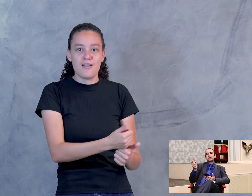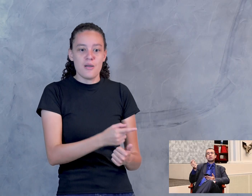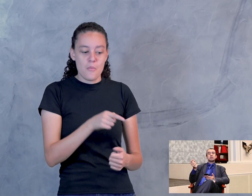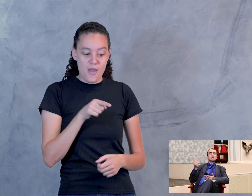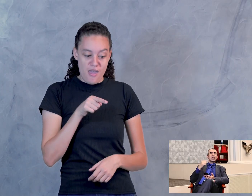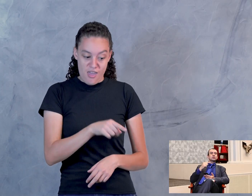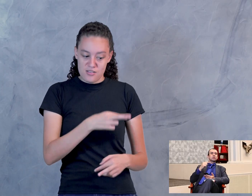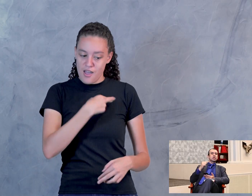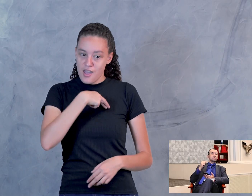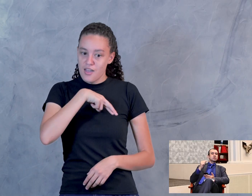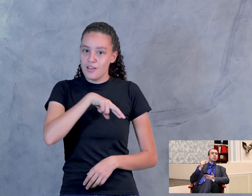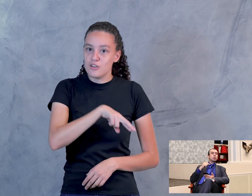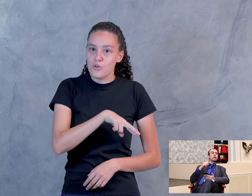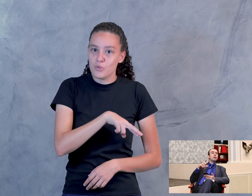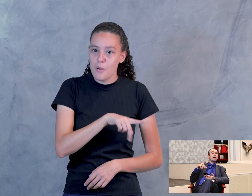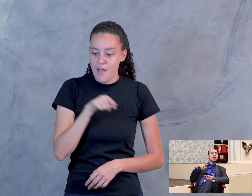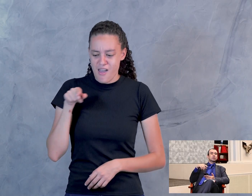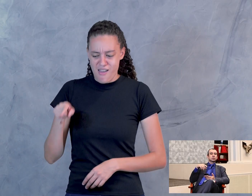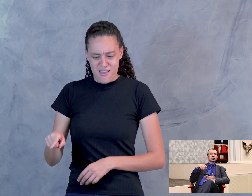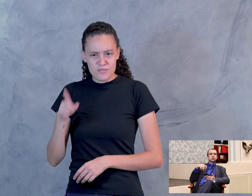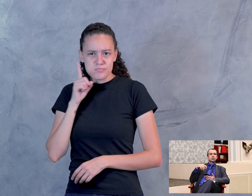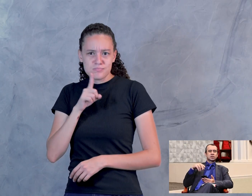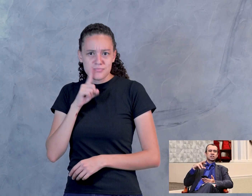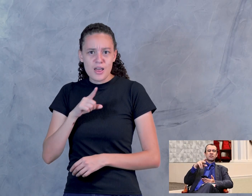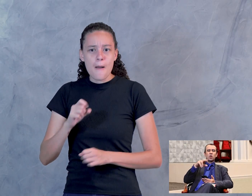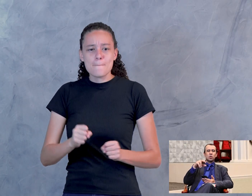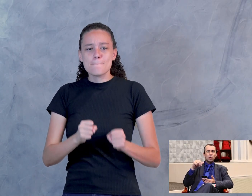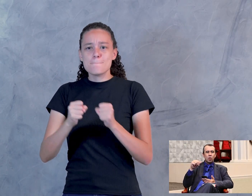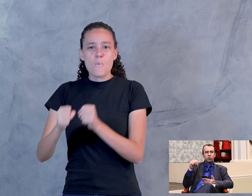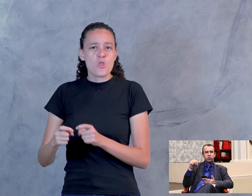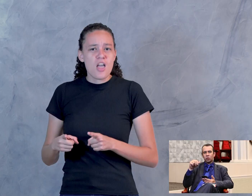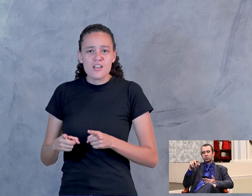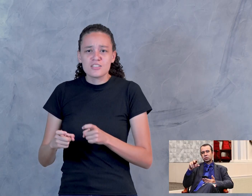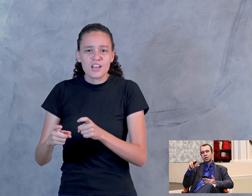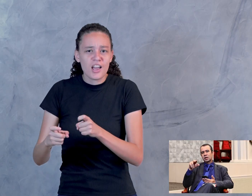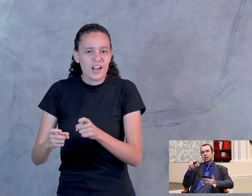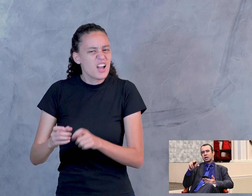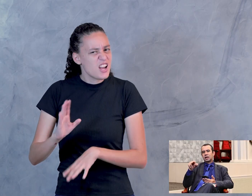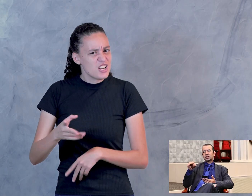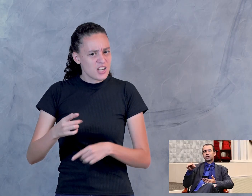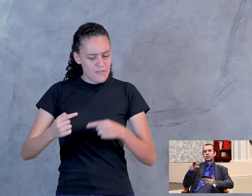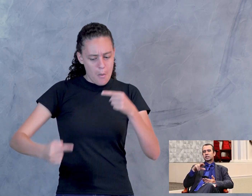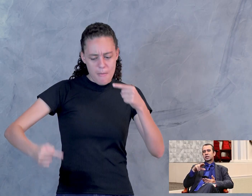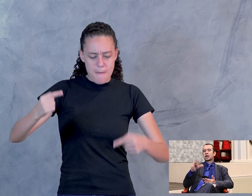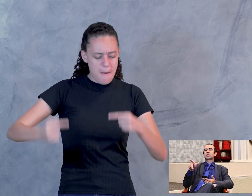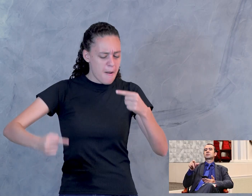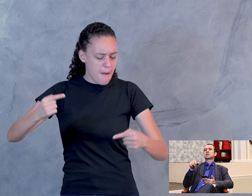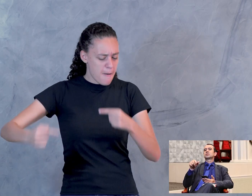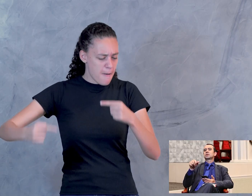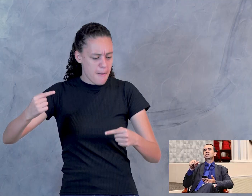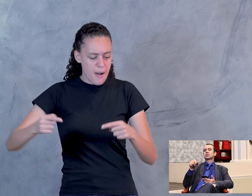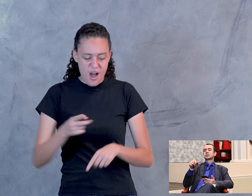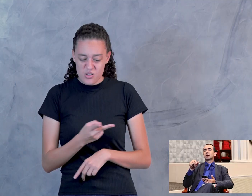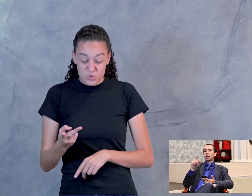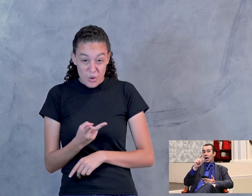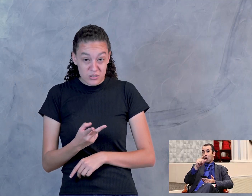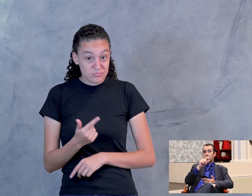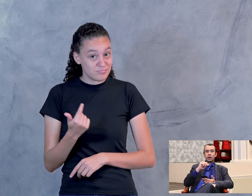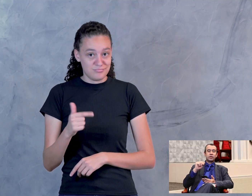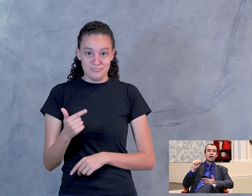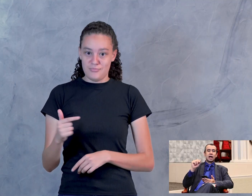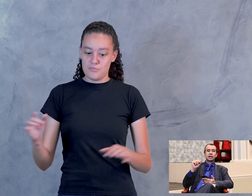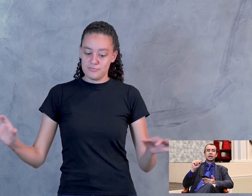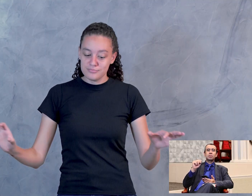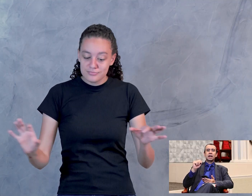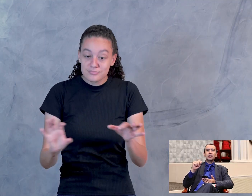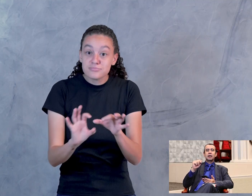religioso, mas os Estados Unidos têm poder bélico. Você já viu algum confronto entre o Vaticano e os Estados Unidos? É algo